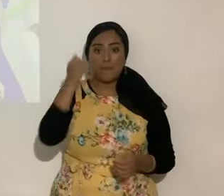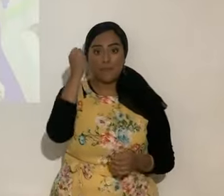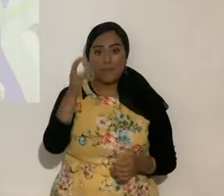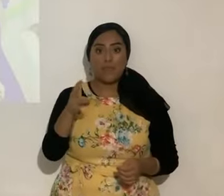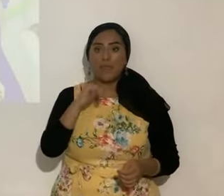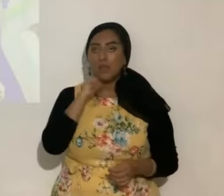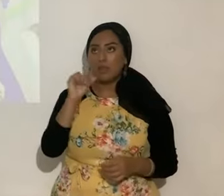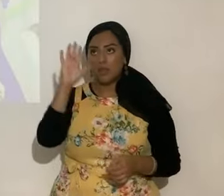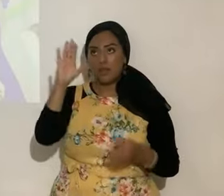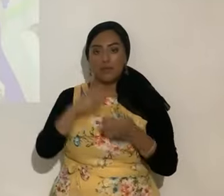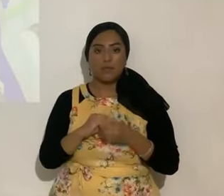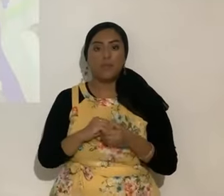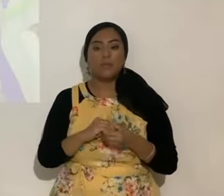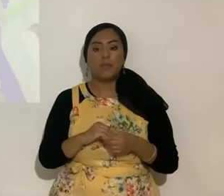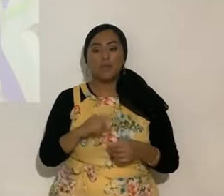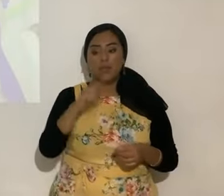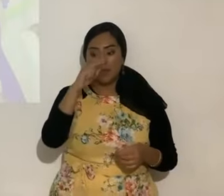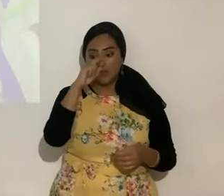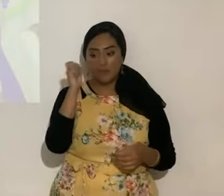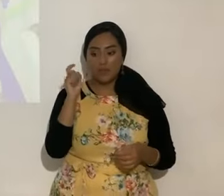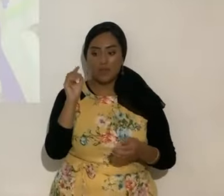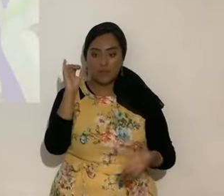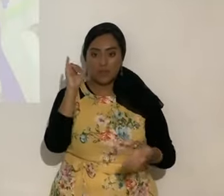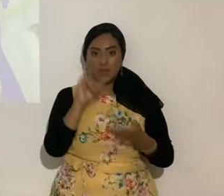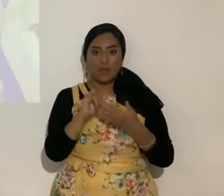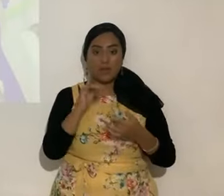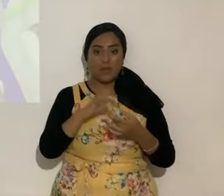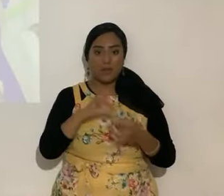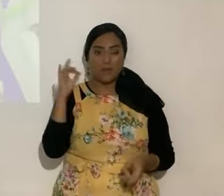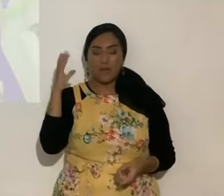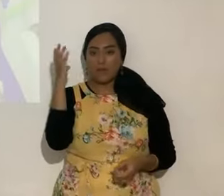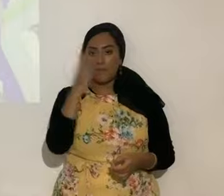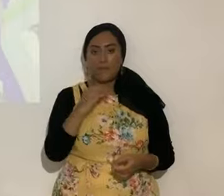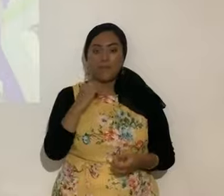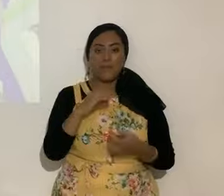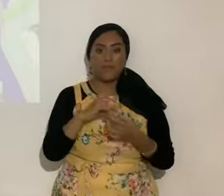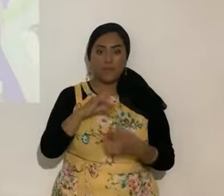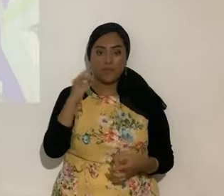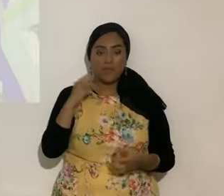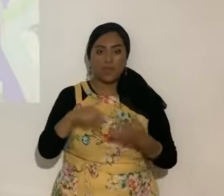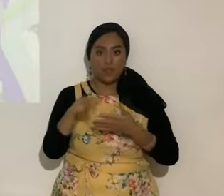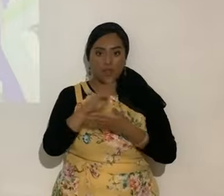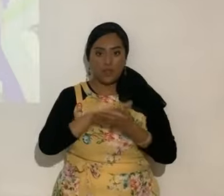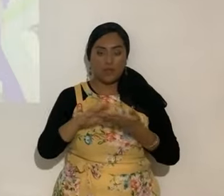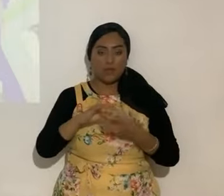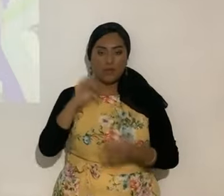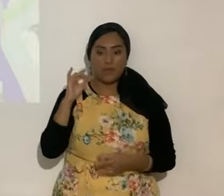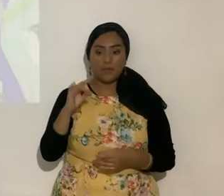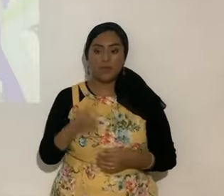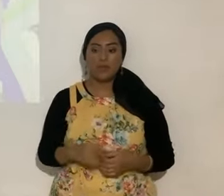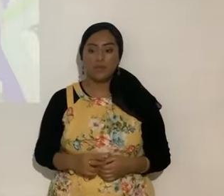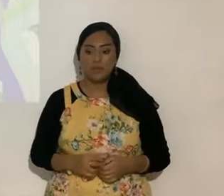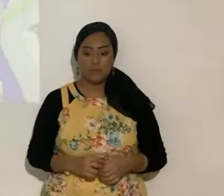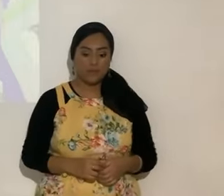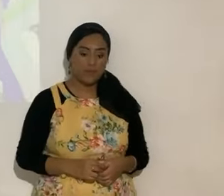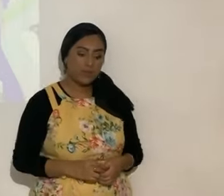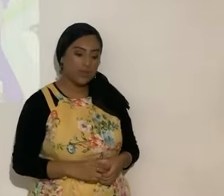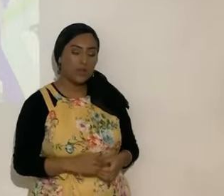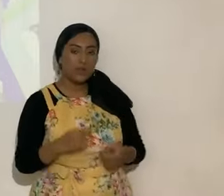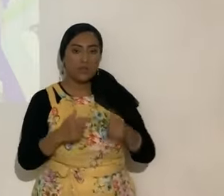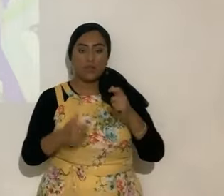él, porque ese espíritu precioso, el espíritu santo, como tú lo conociste, el roaco, el